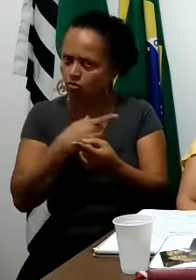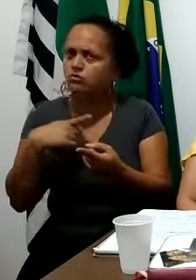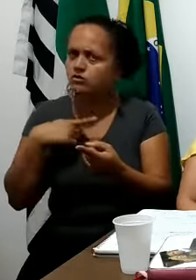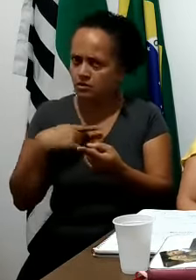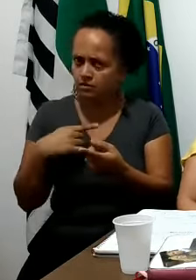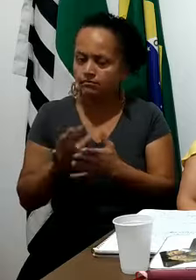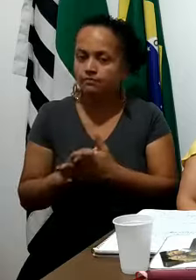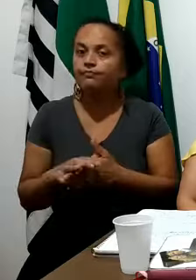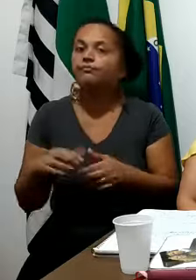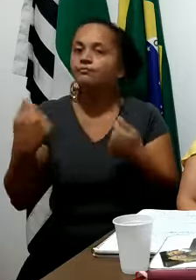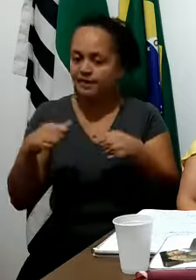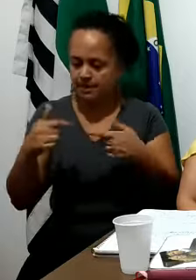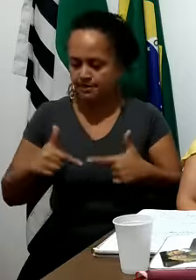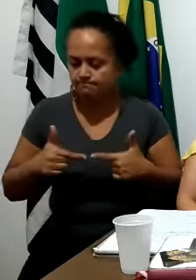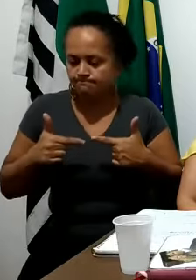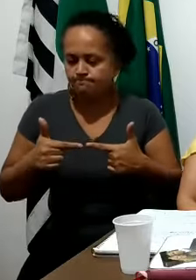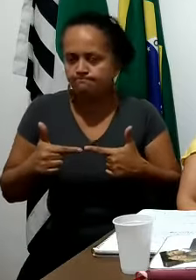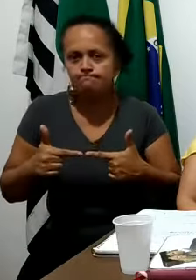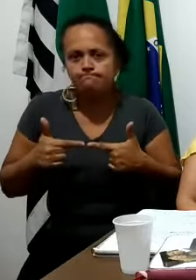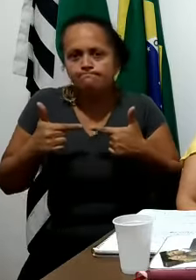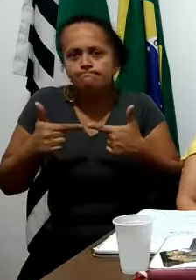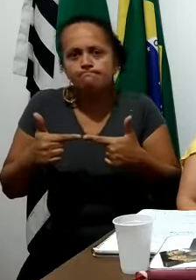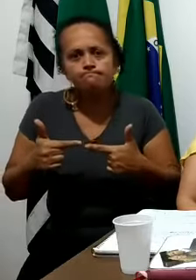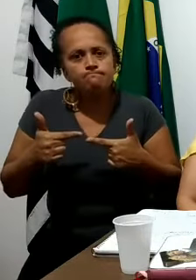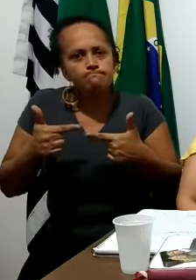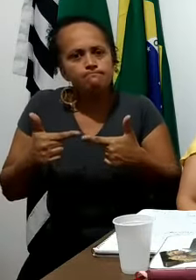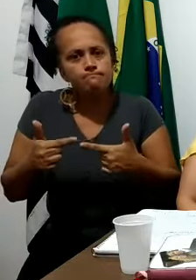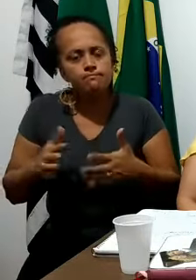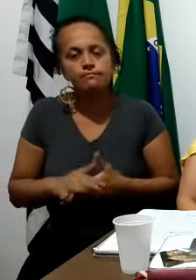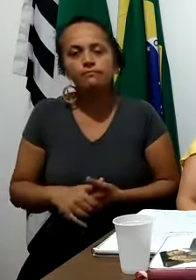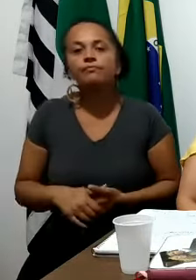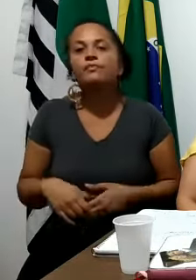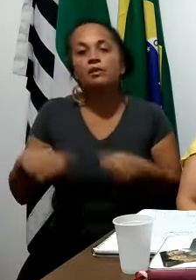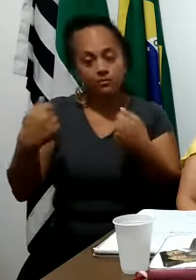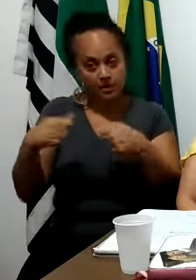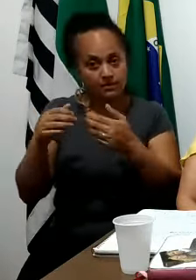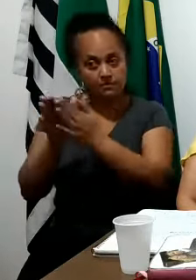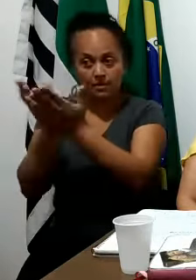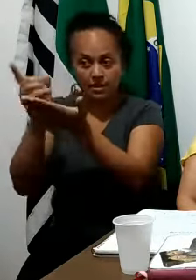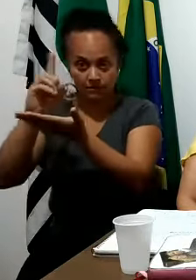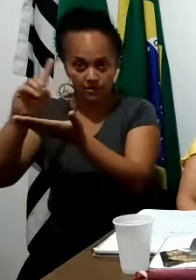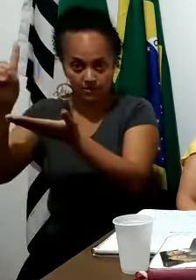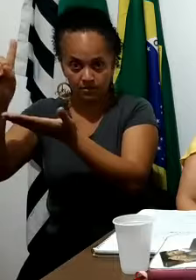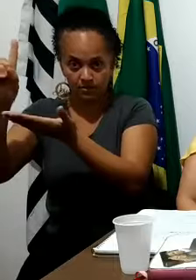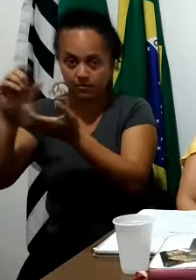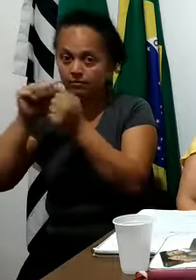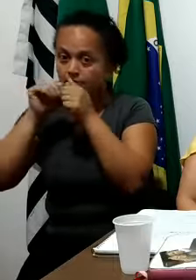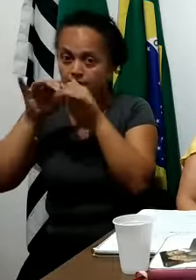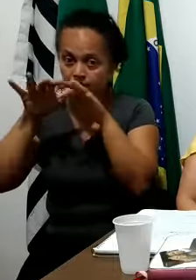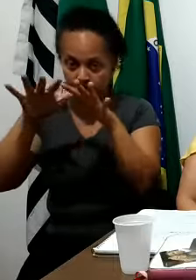gente faz? Perseverar, né? E que essa palavra não traga uma condenação, mas que traga